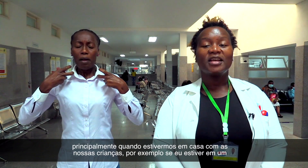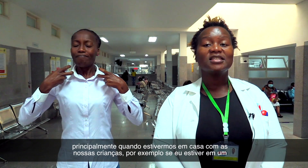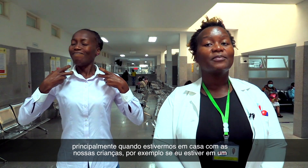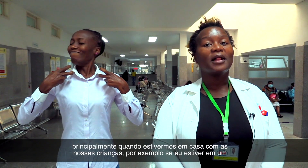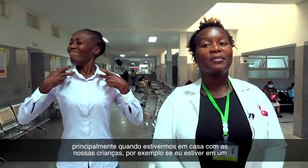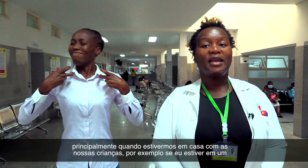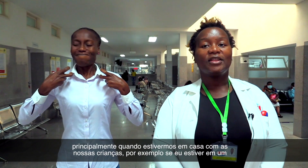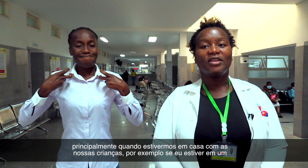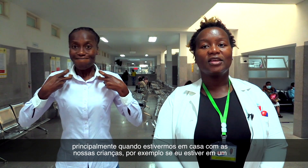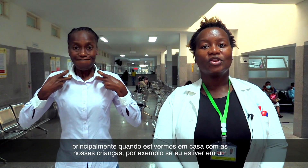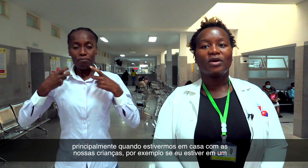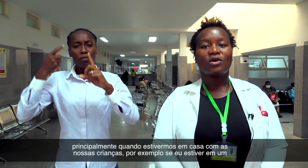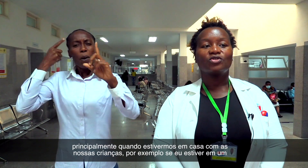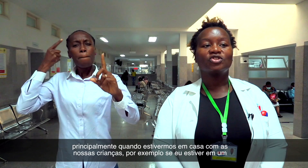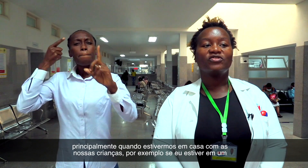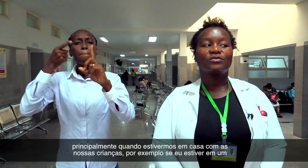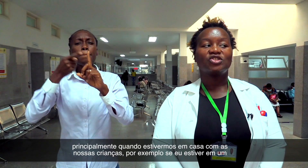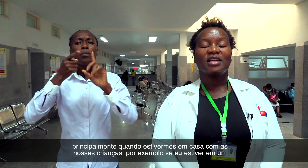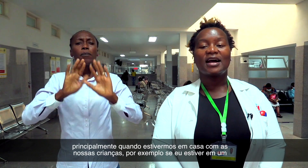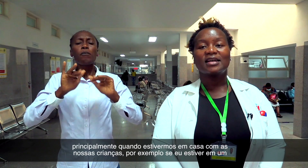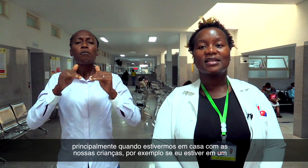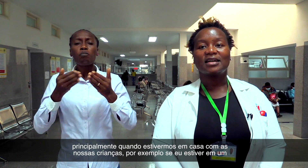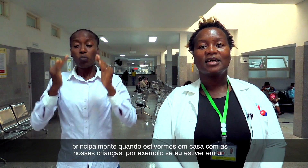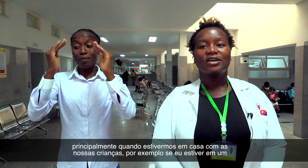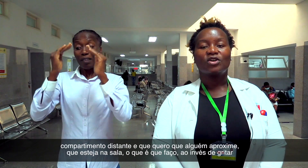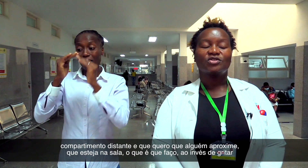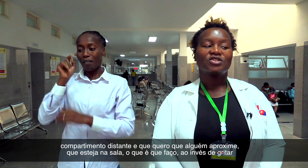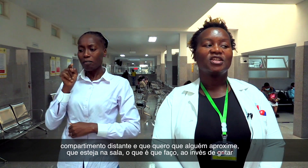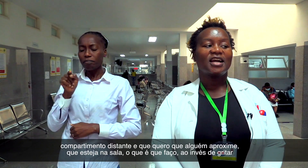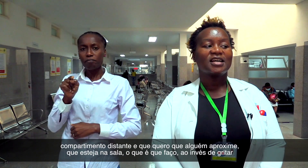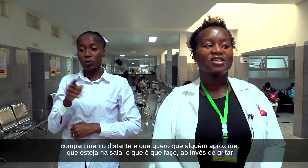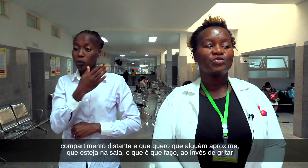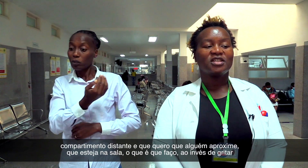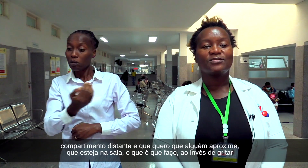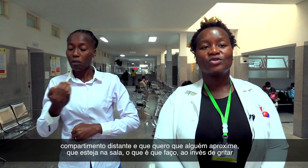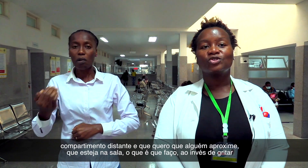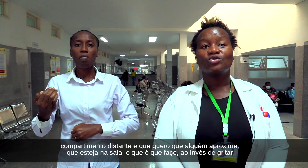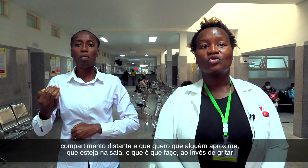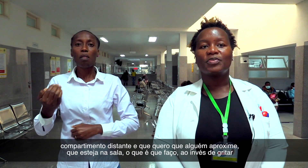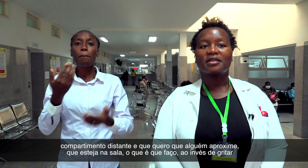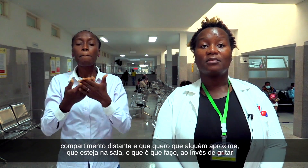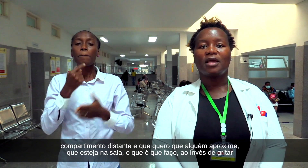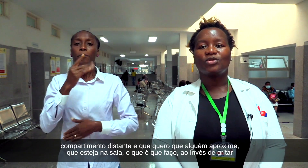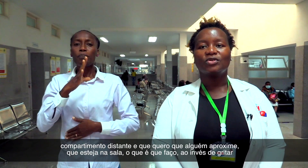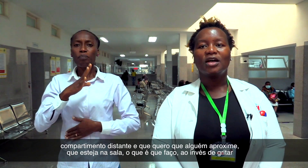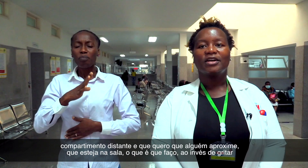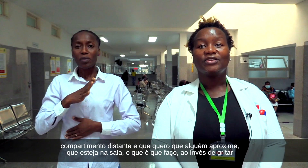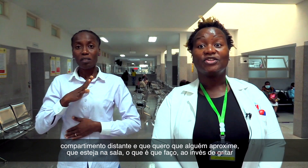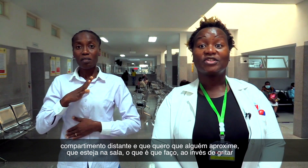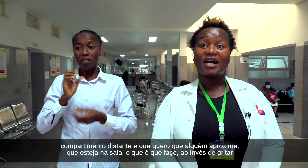grito principalmente, não é, quando nós estivermos em casa com as nossas crianças, por exemplo, se eu estou num